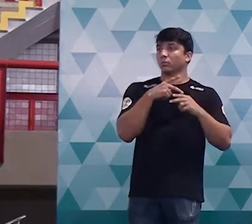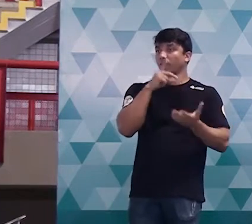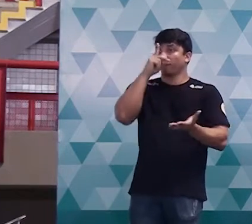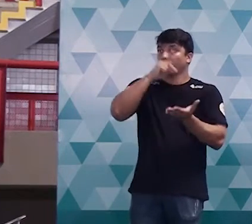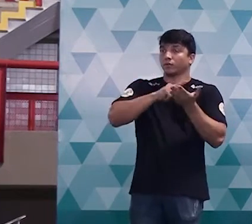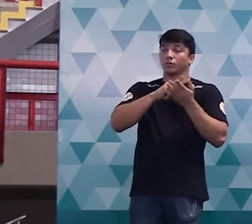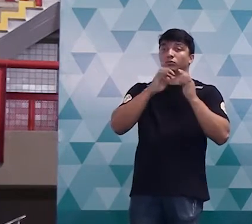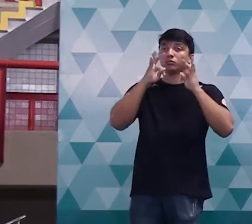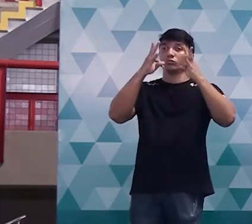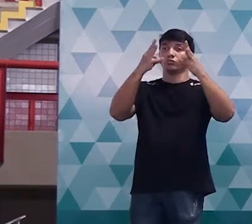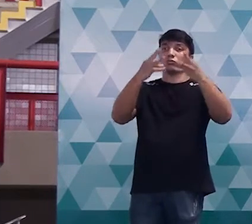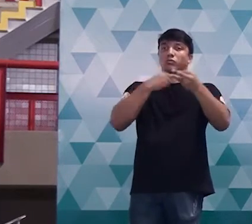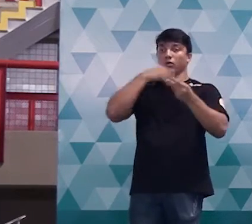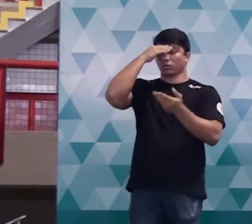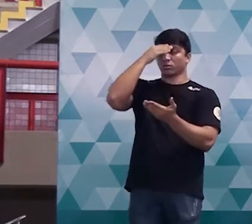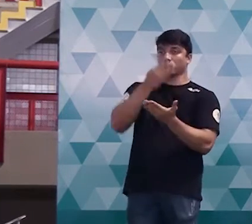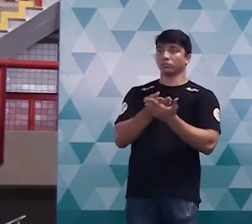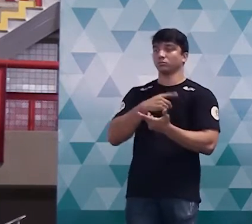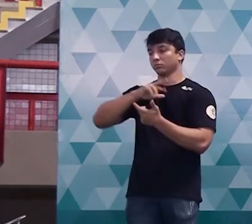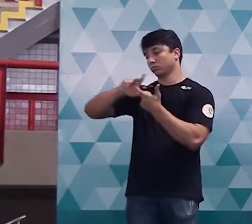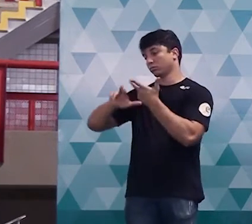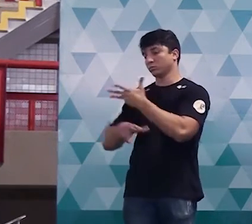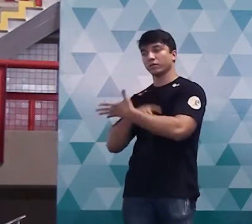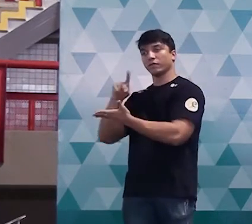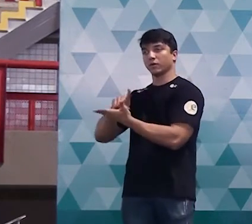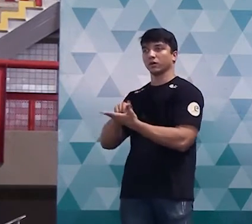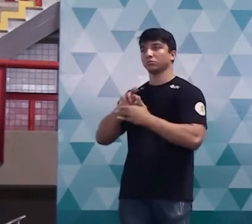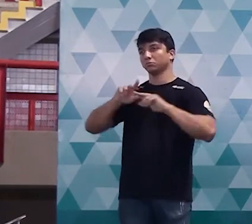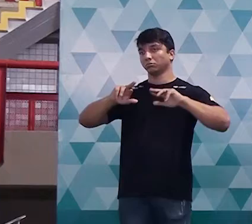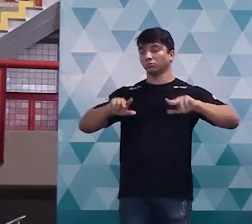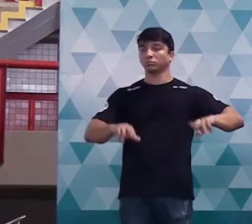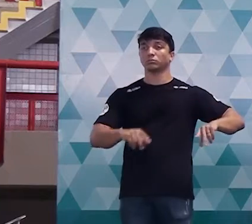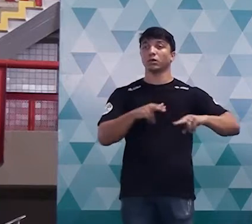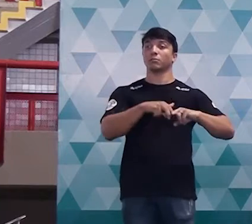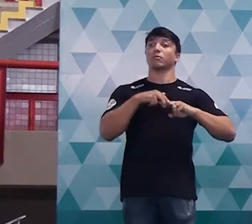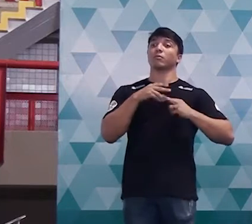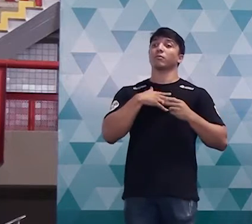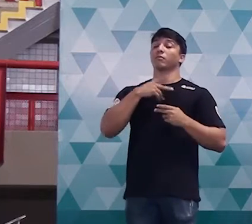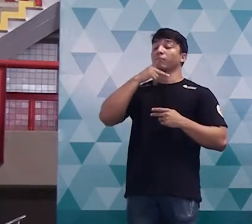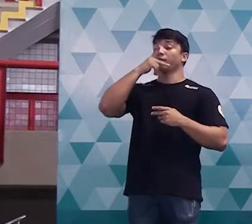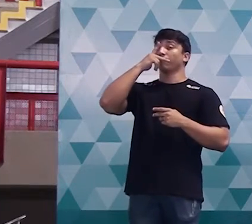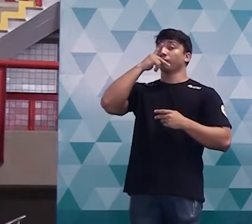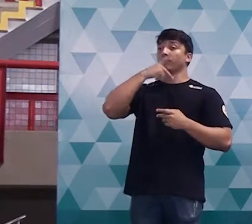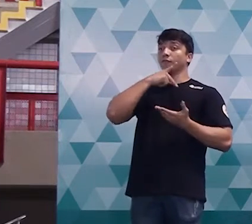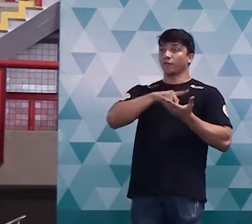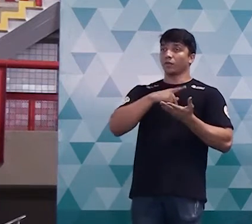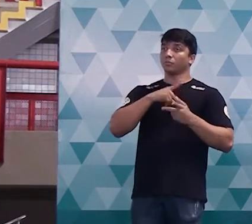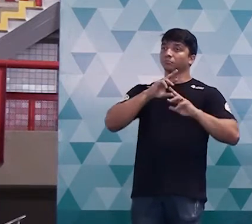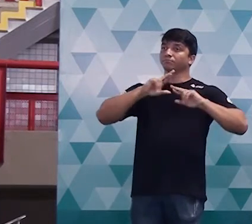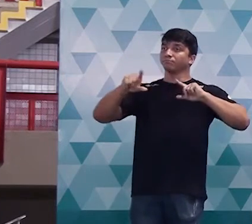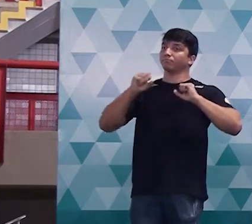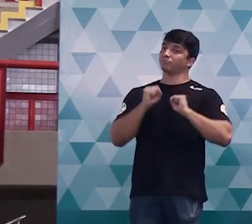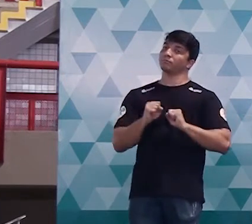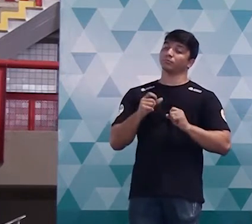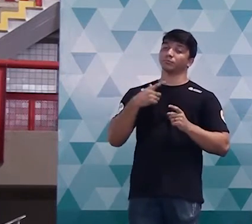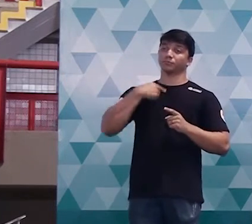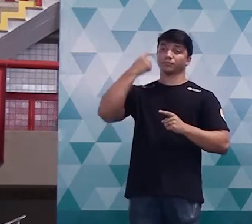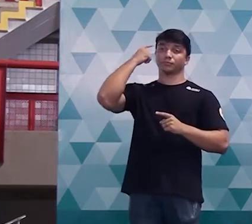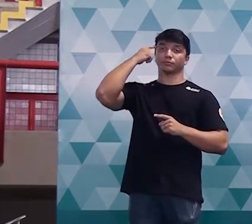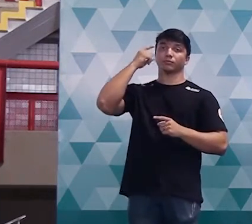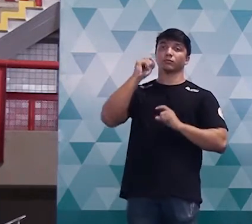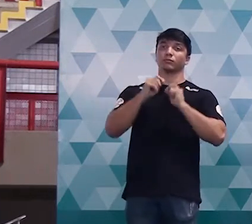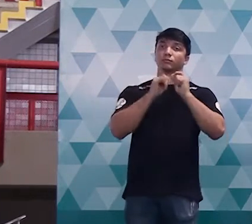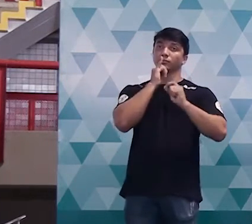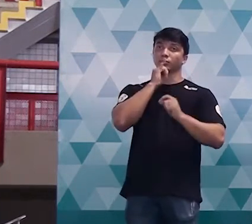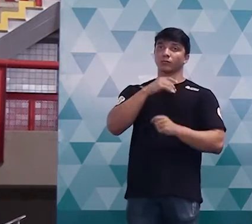é tudo aquilo que você acredita, existem várias verdades. Então a minha verdade pode não ser a sua, mas analise uma coisa.